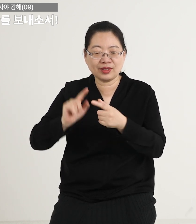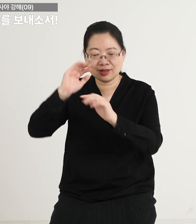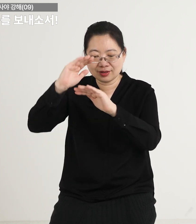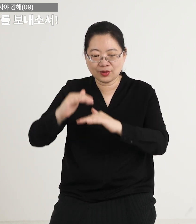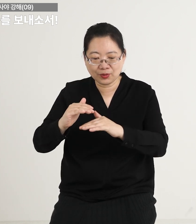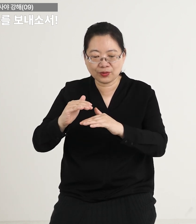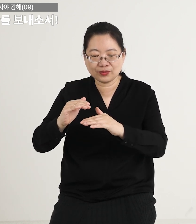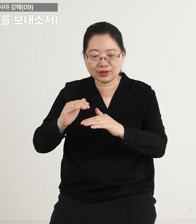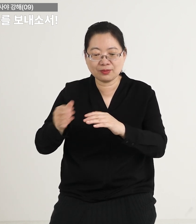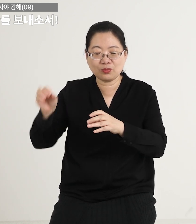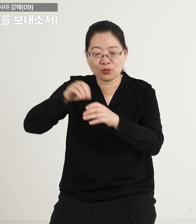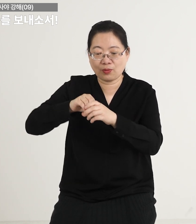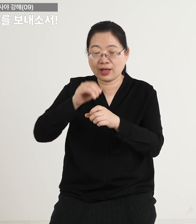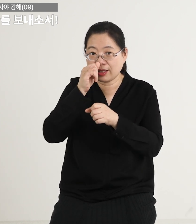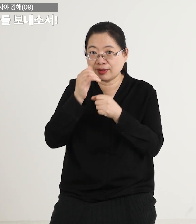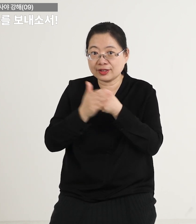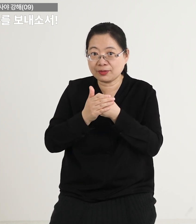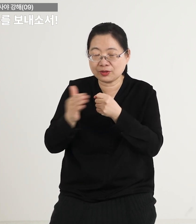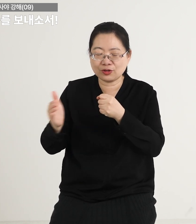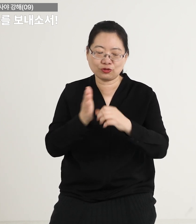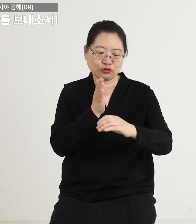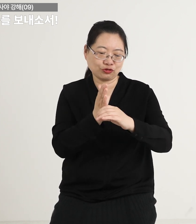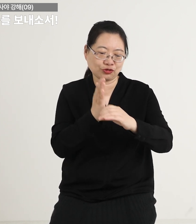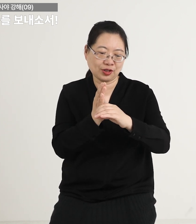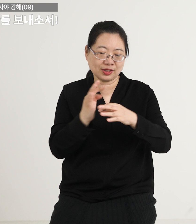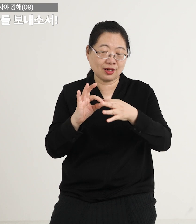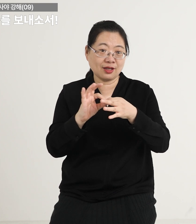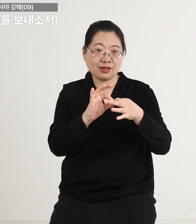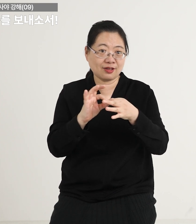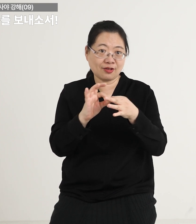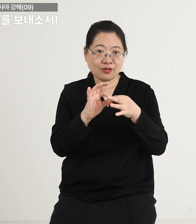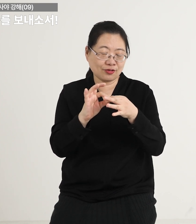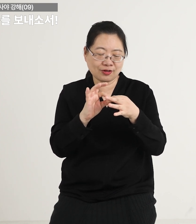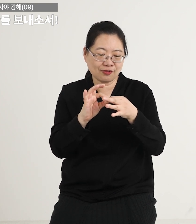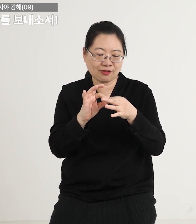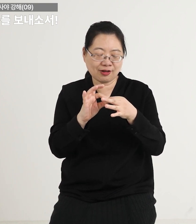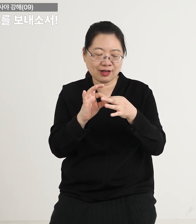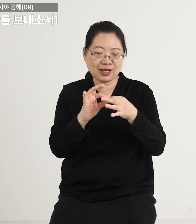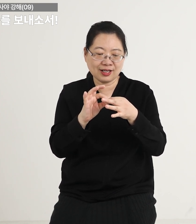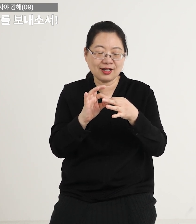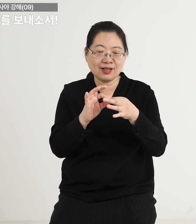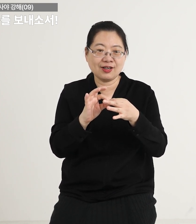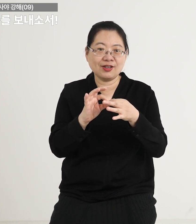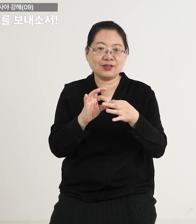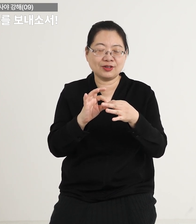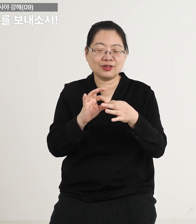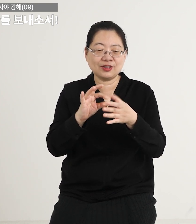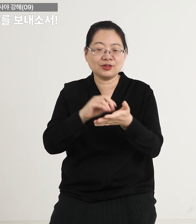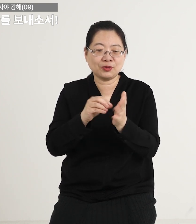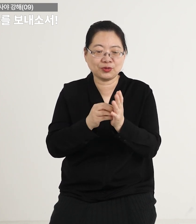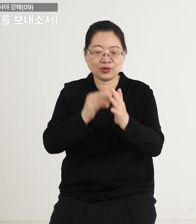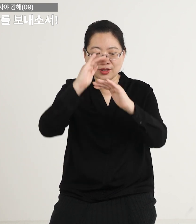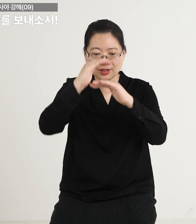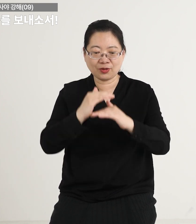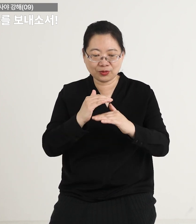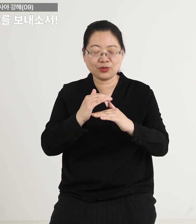그 가운데를 잇는 연결고리 정도로 이해를 해야 될 것 같아요.